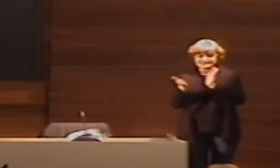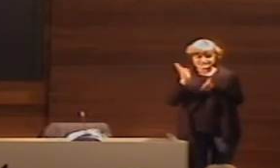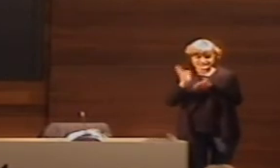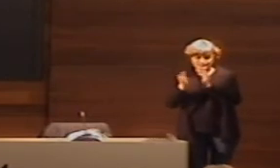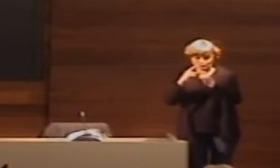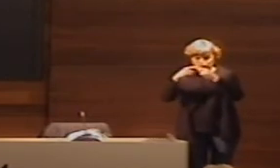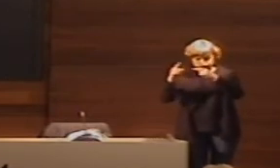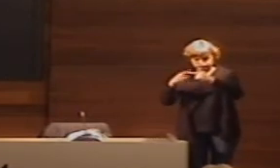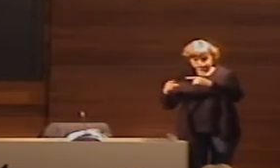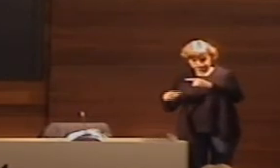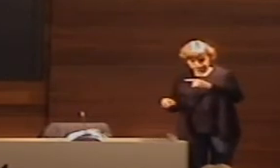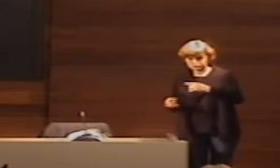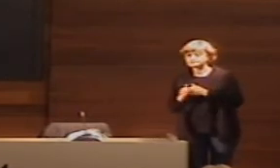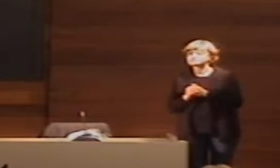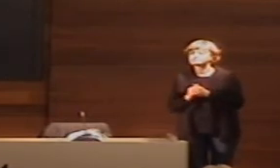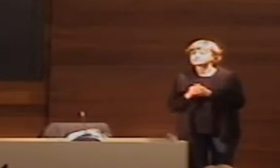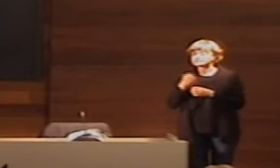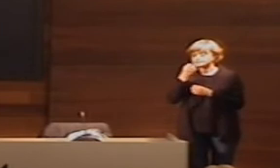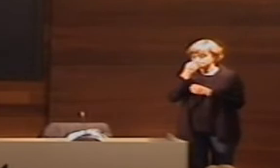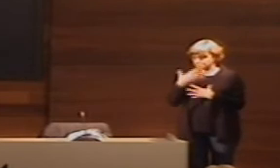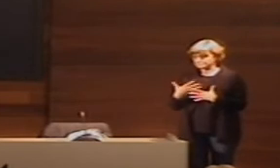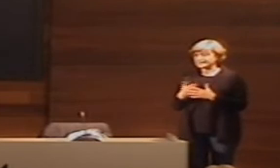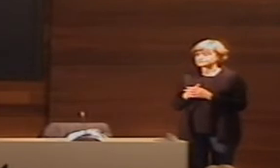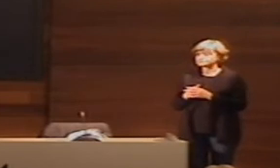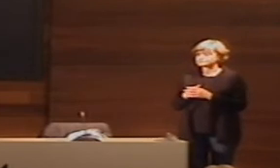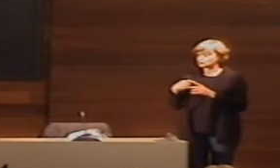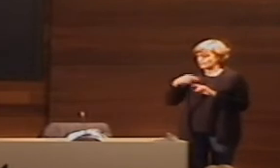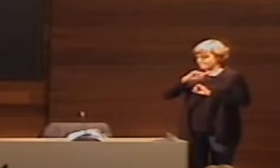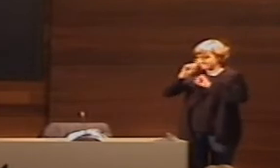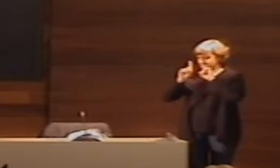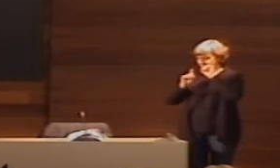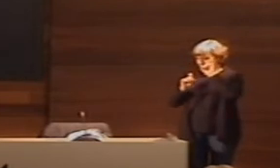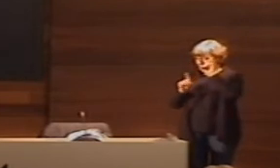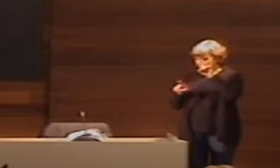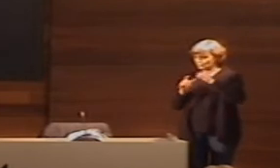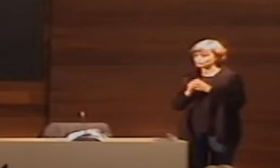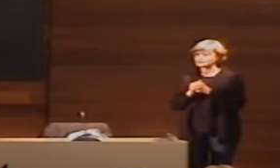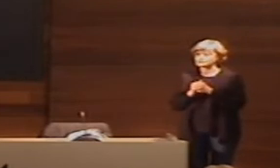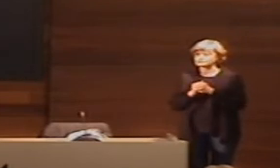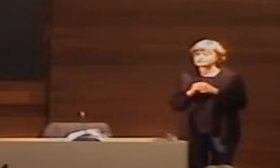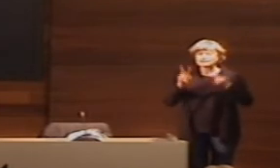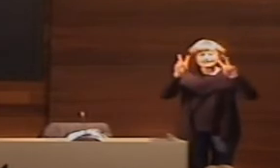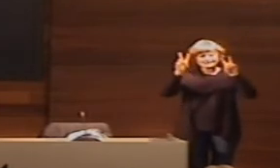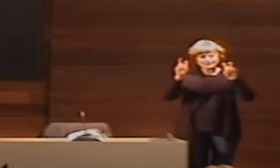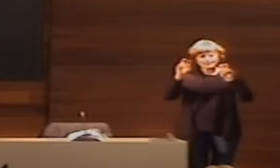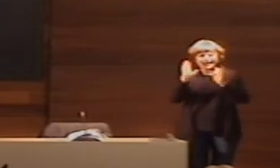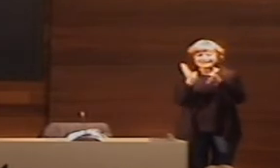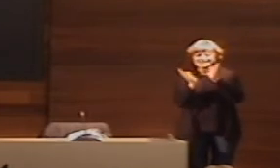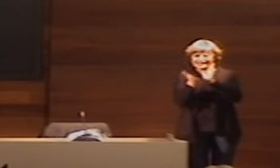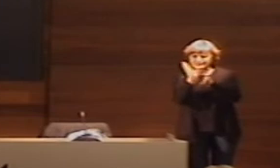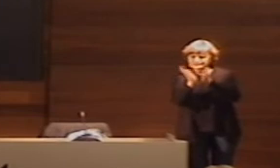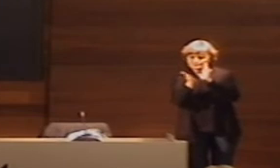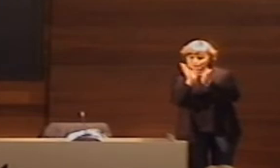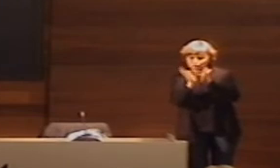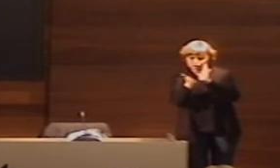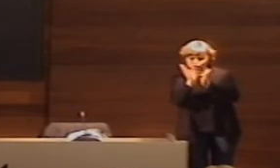orden de prioridades. Bien, la pregunta concreta es en relación a las plantas de tratamiento